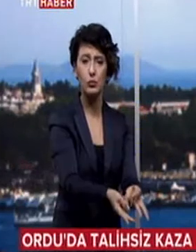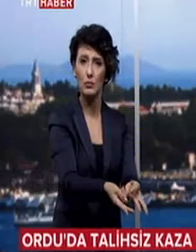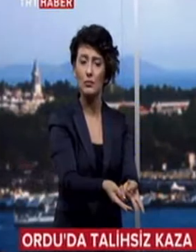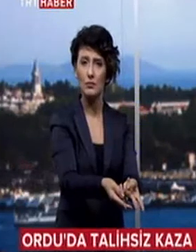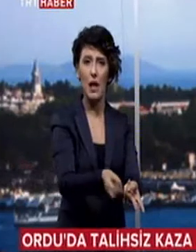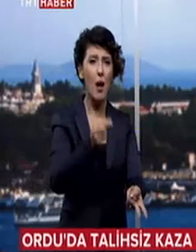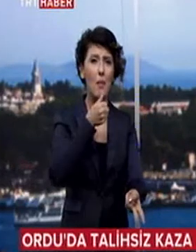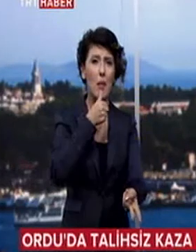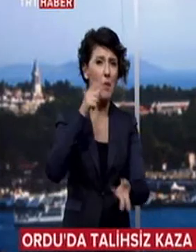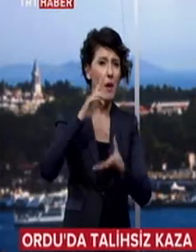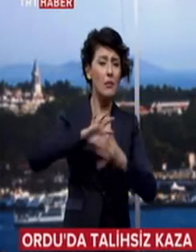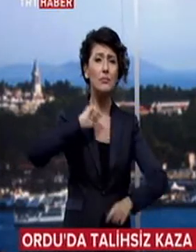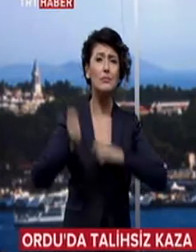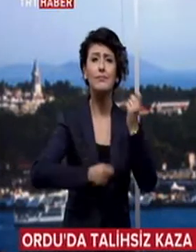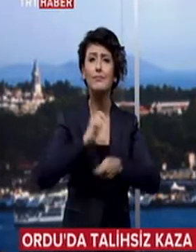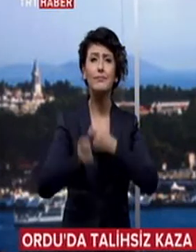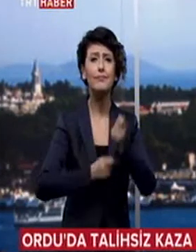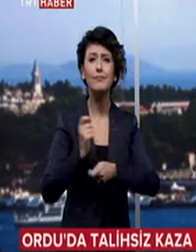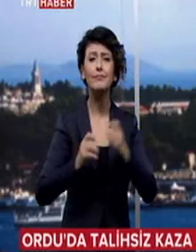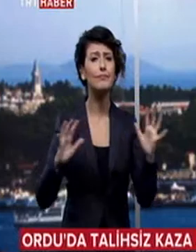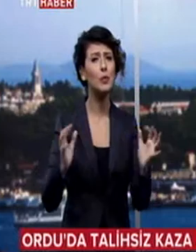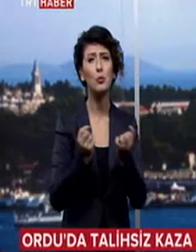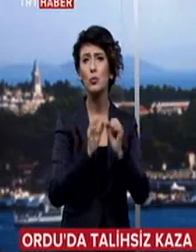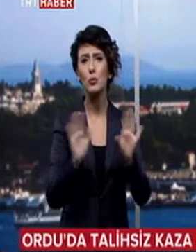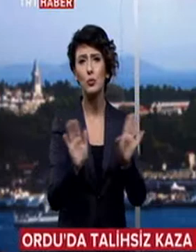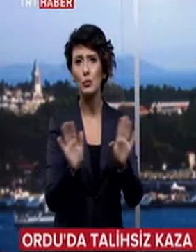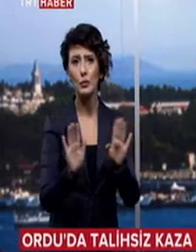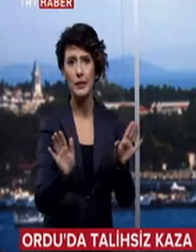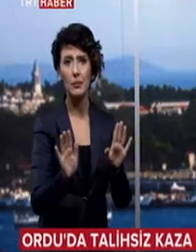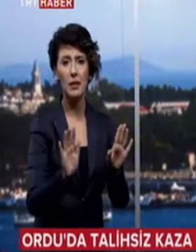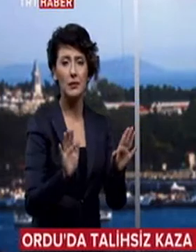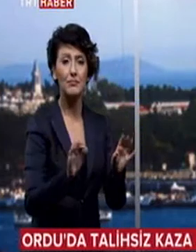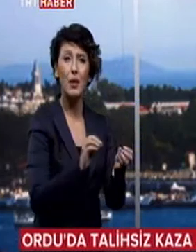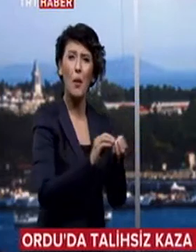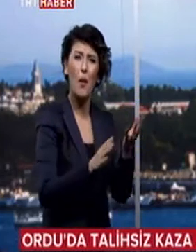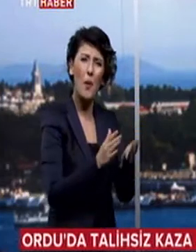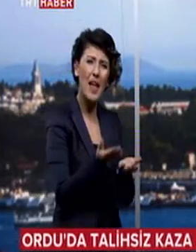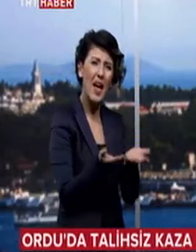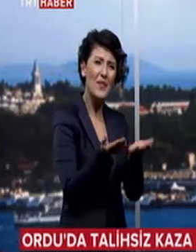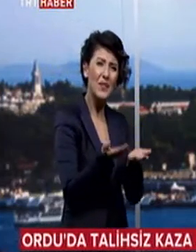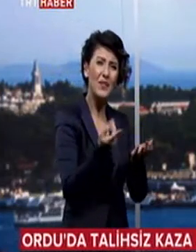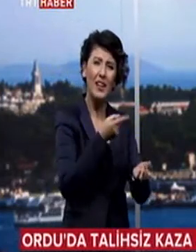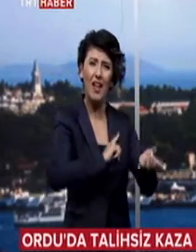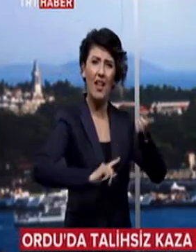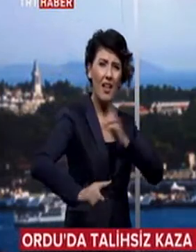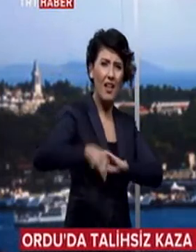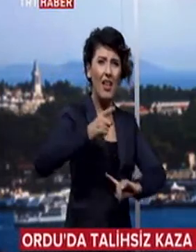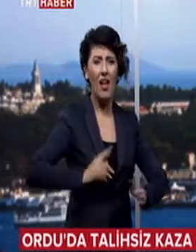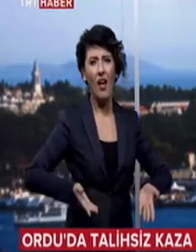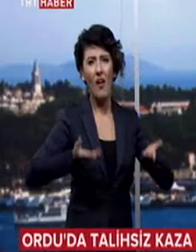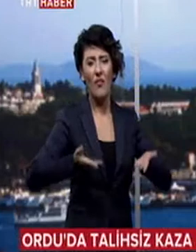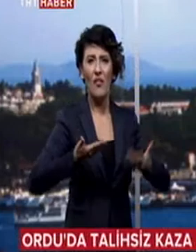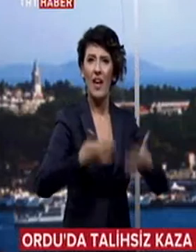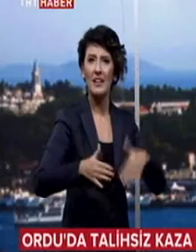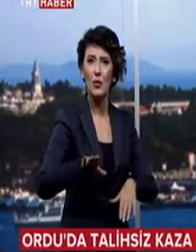düştü. Cemil Dikmetaş, yapılan tüm müdahaleye rağmen kurtarılamadı. Olayı hafif sıyrıklarla